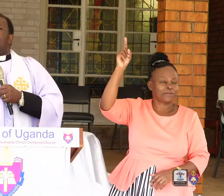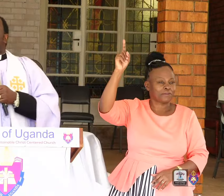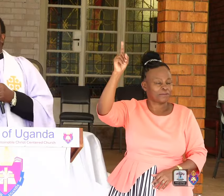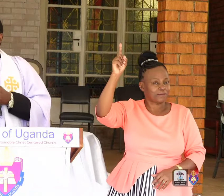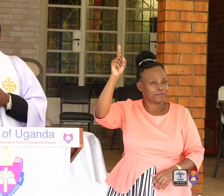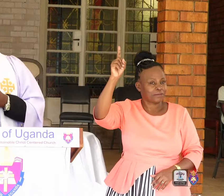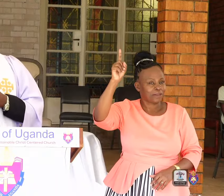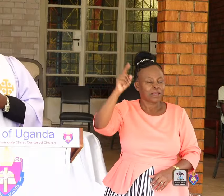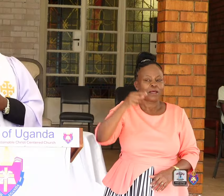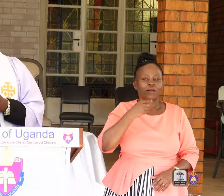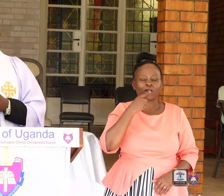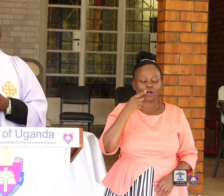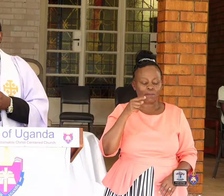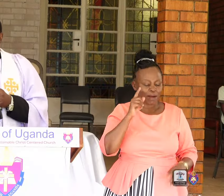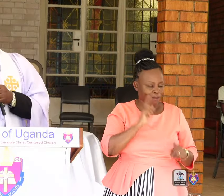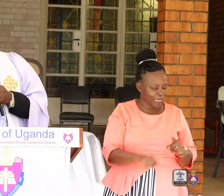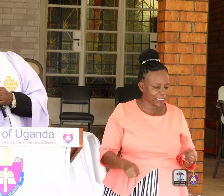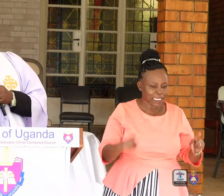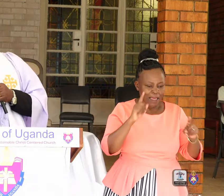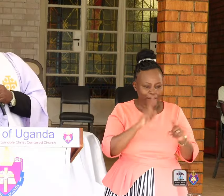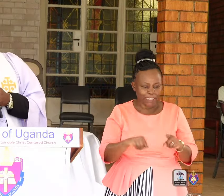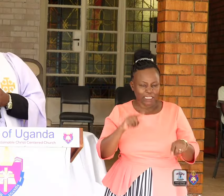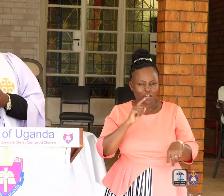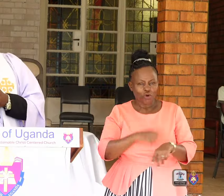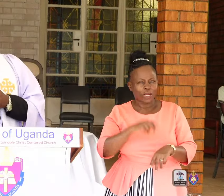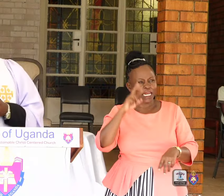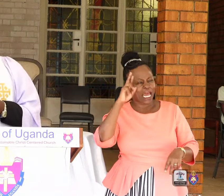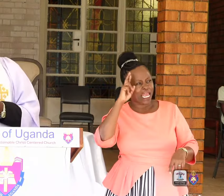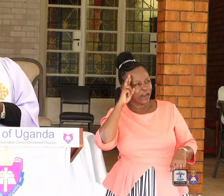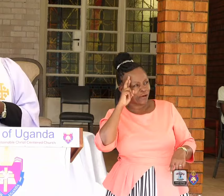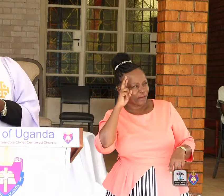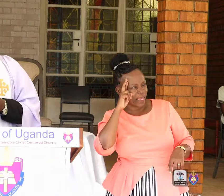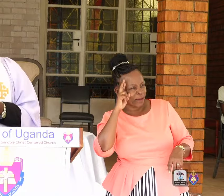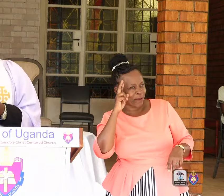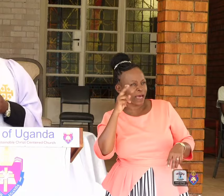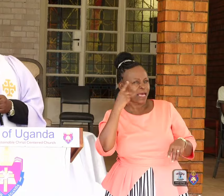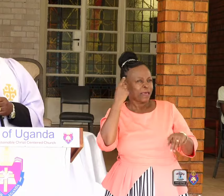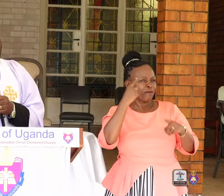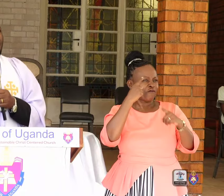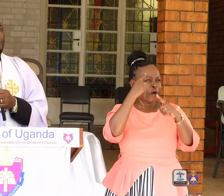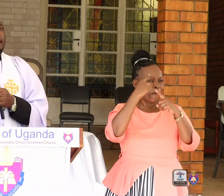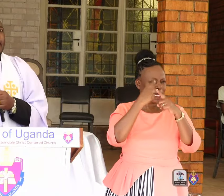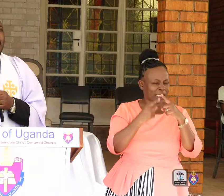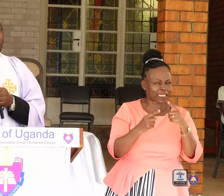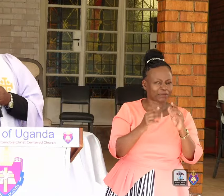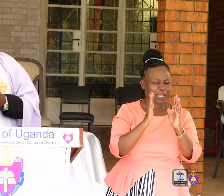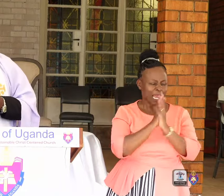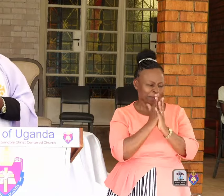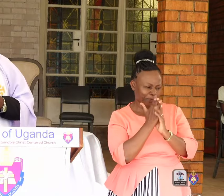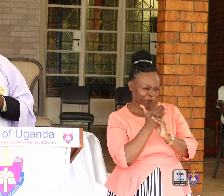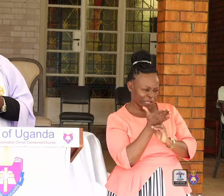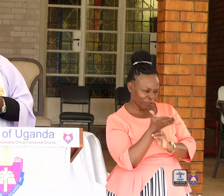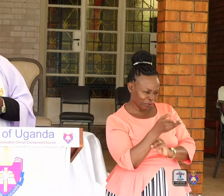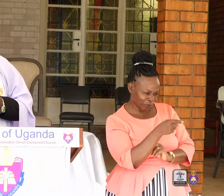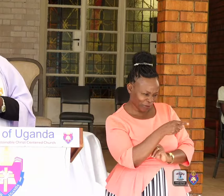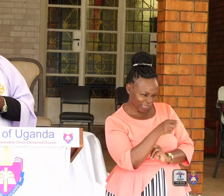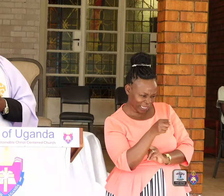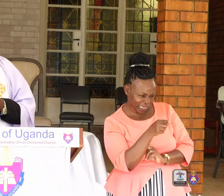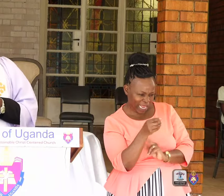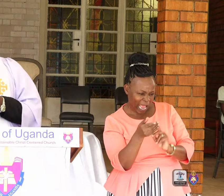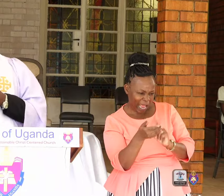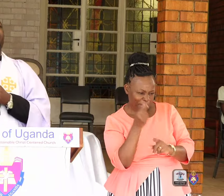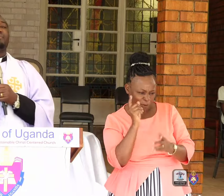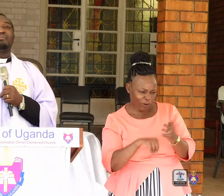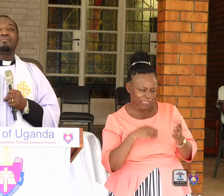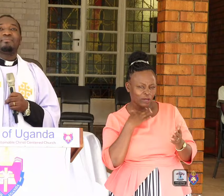Ate n'otandika okugamba naye ate bwe nzijjukira abajulizi nabo mbasabiramu ne nfuna kye njagala tonnategeera mazima.